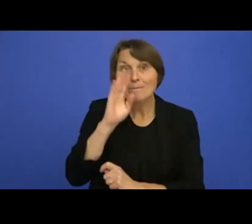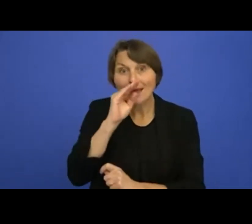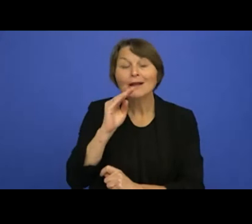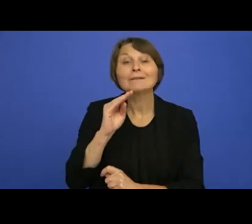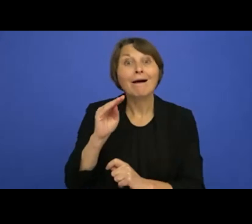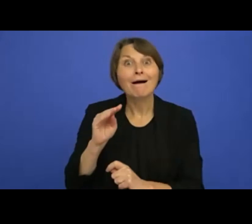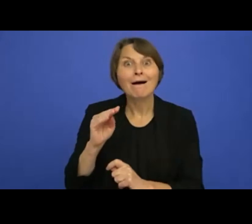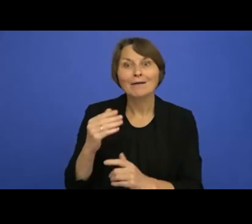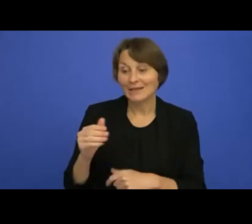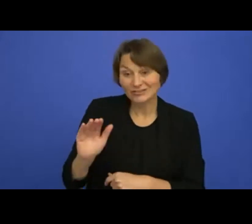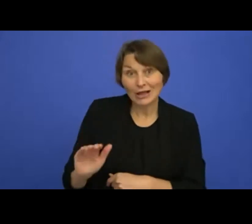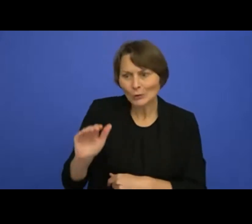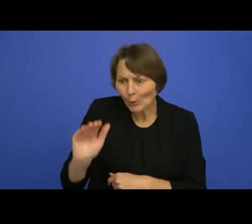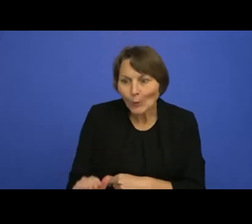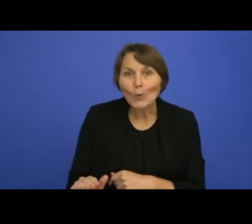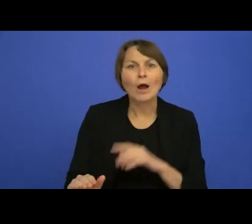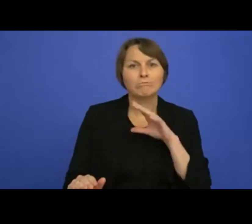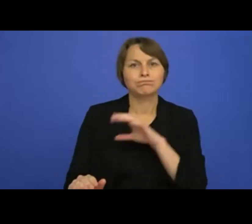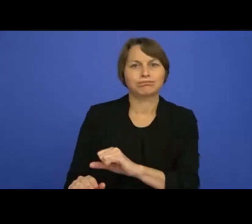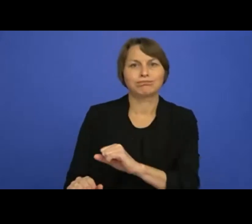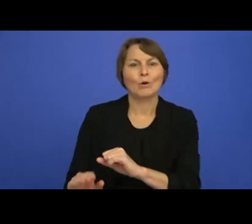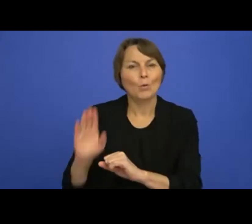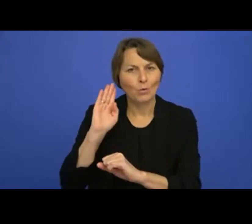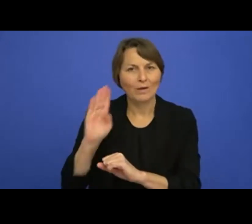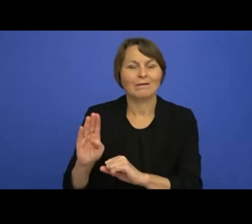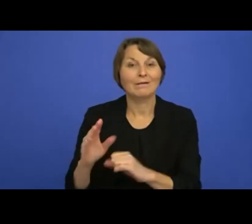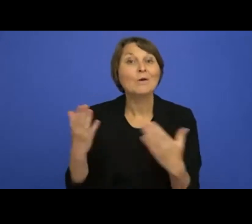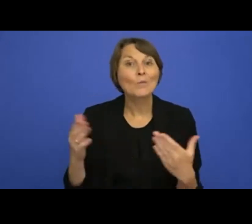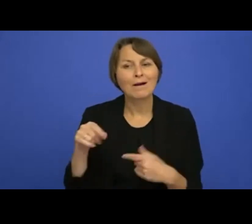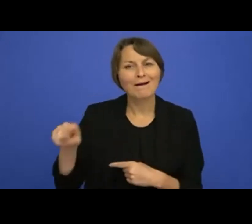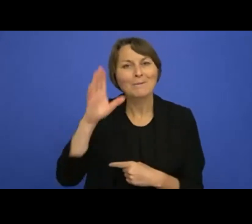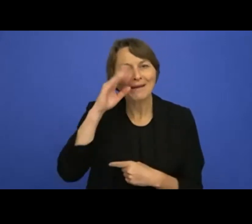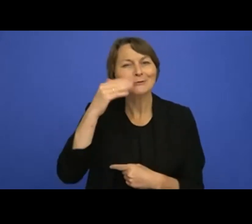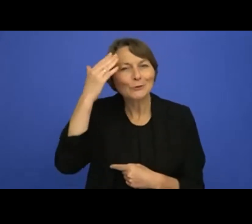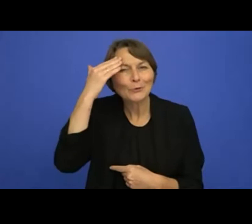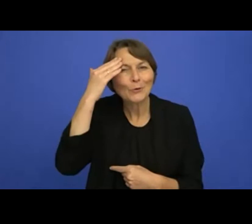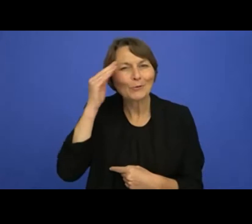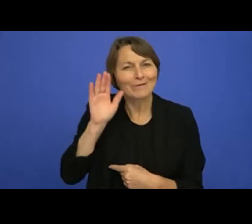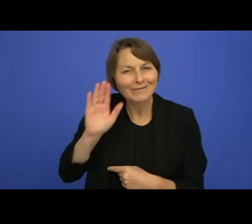Lorsque les enfants ont des difficultés qui sont identifiées de façon précoce,